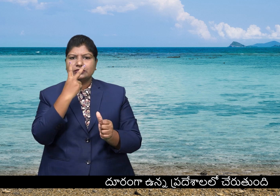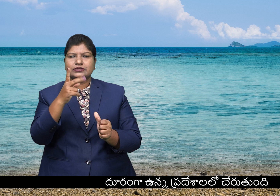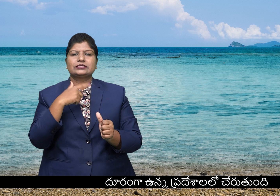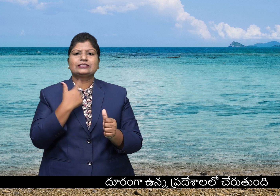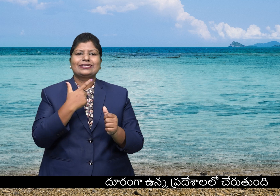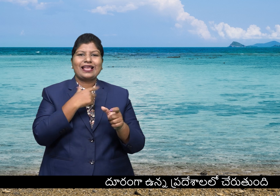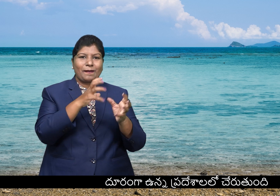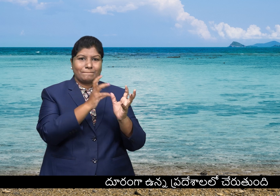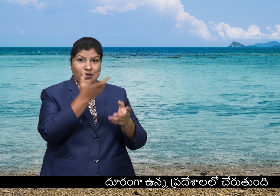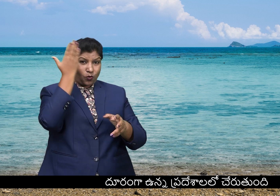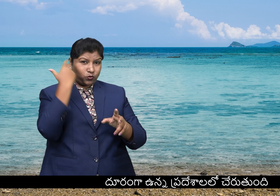చేరుతుంది.